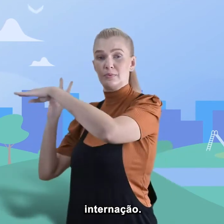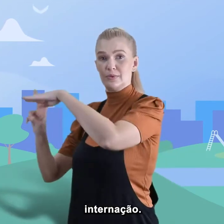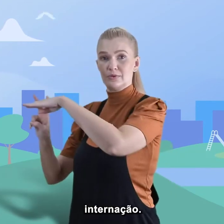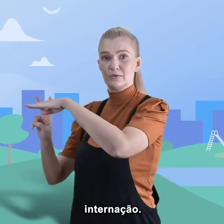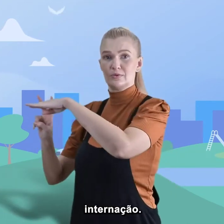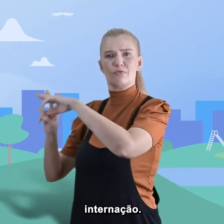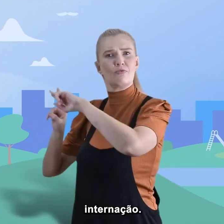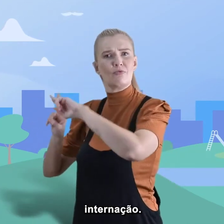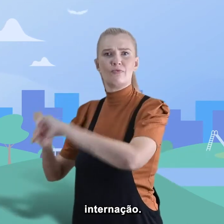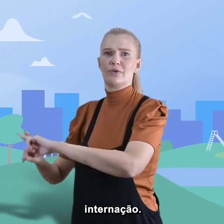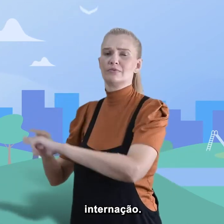Internação.